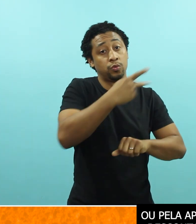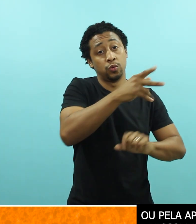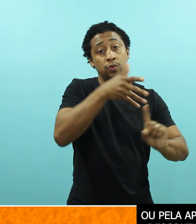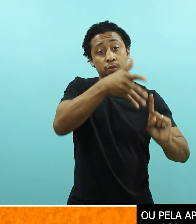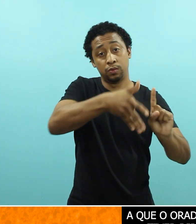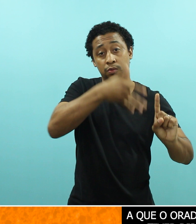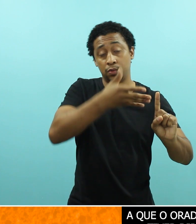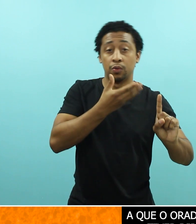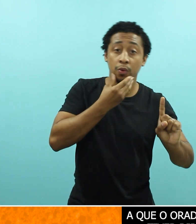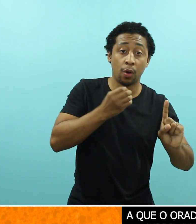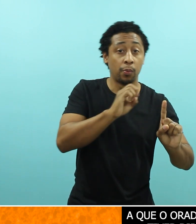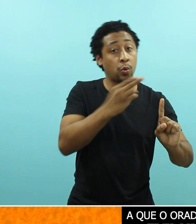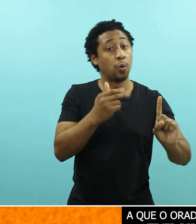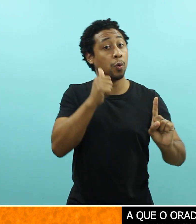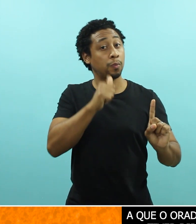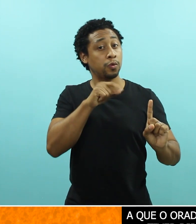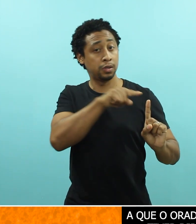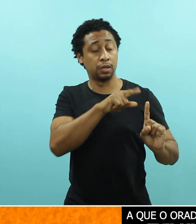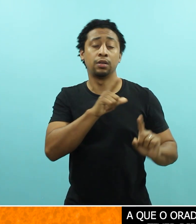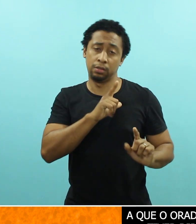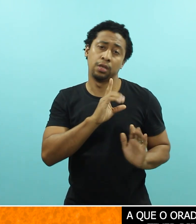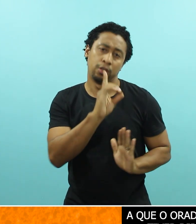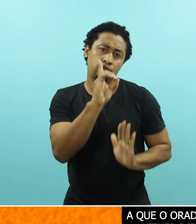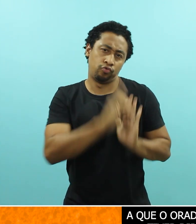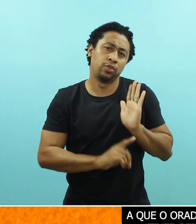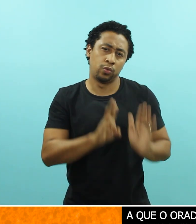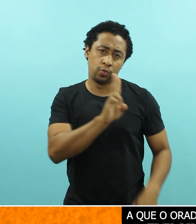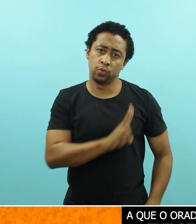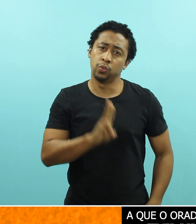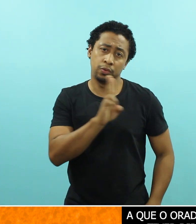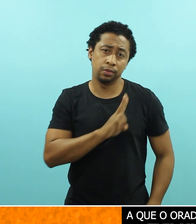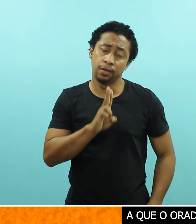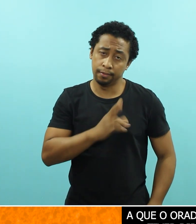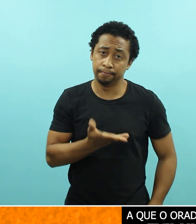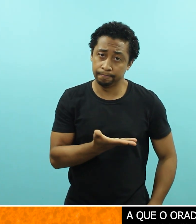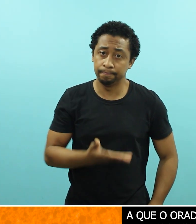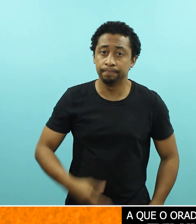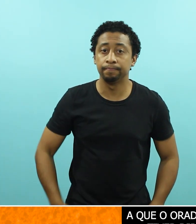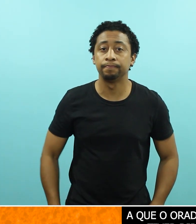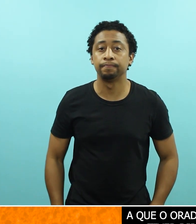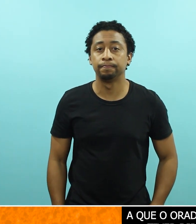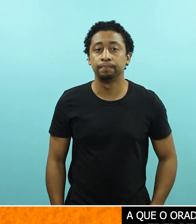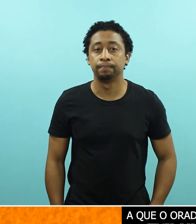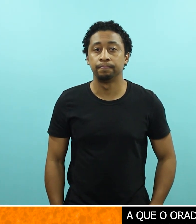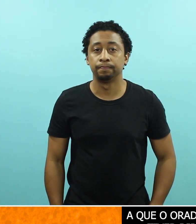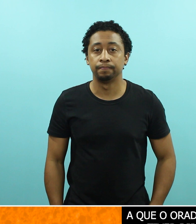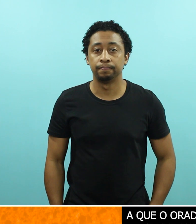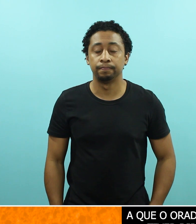do tempo a que o orador ou a oradora tiver direito de usar.